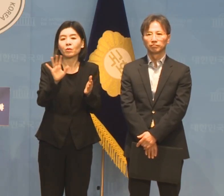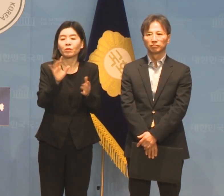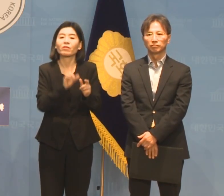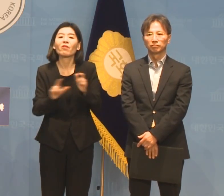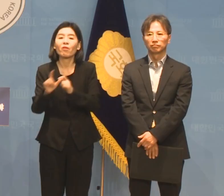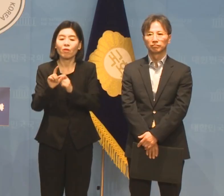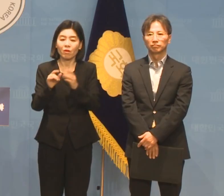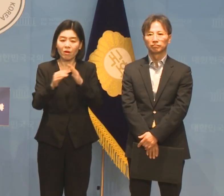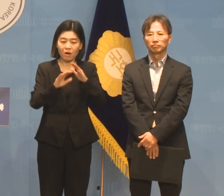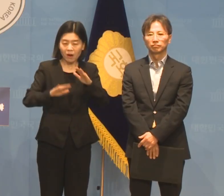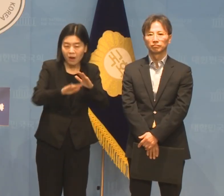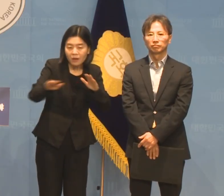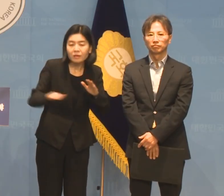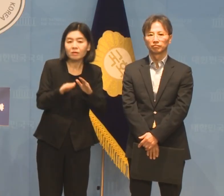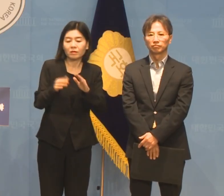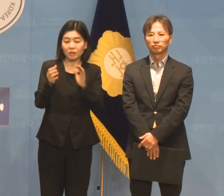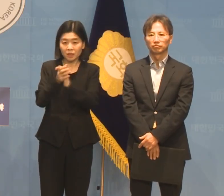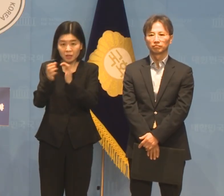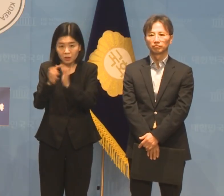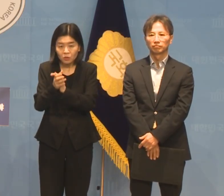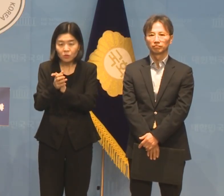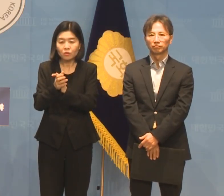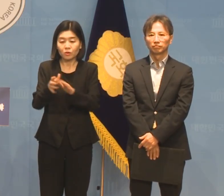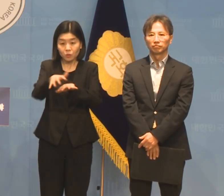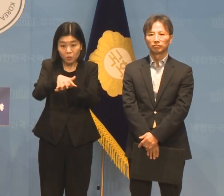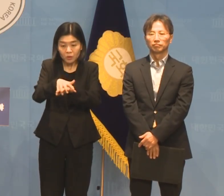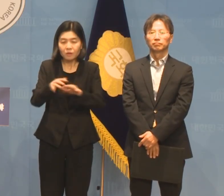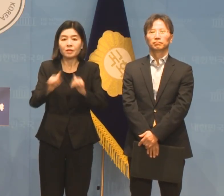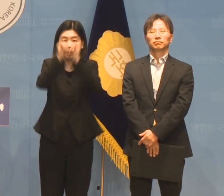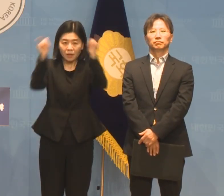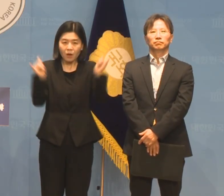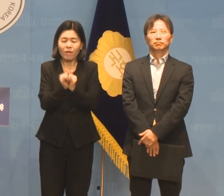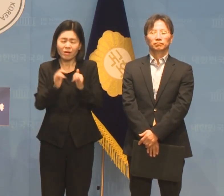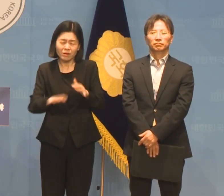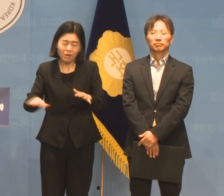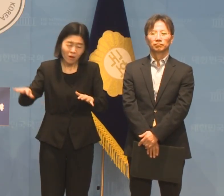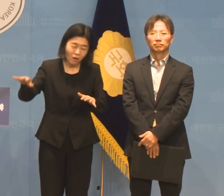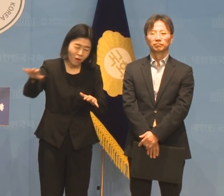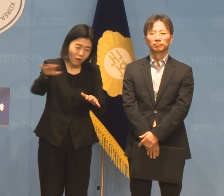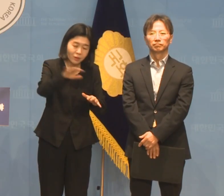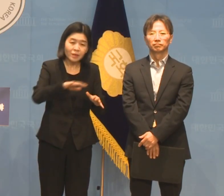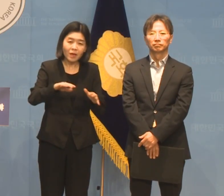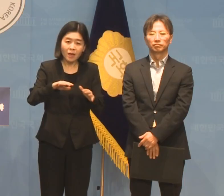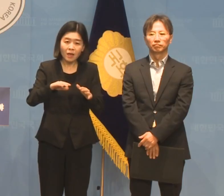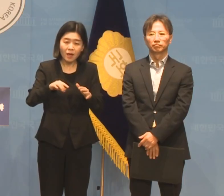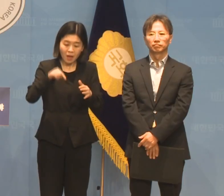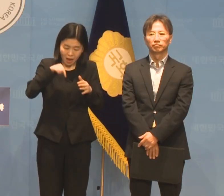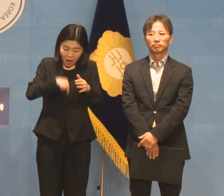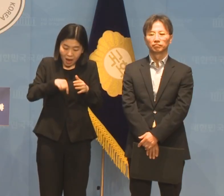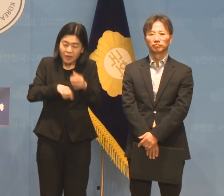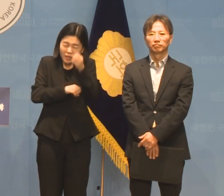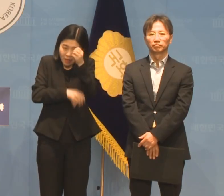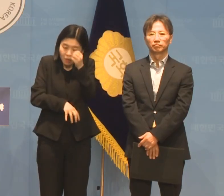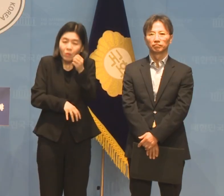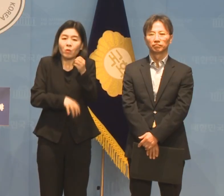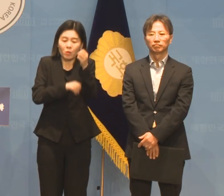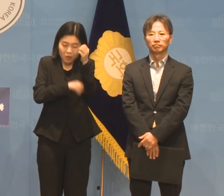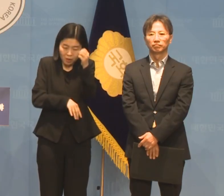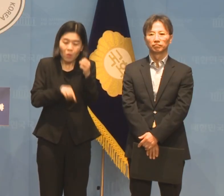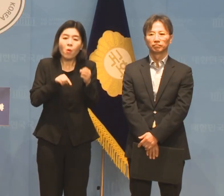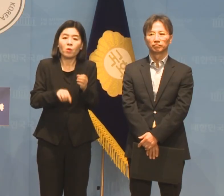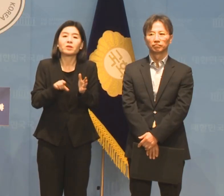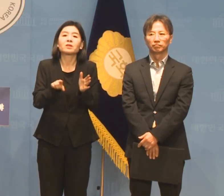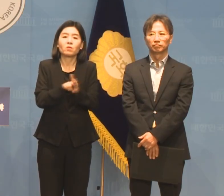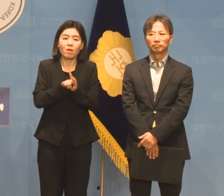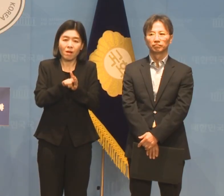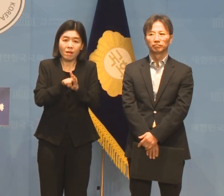친구, 조직, 나아가 사회 전체를 지탱하는 보이지 않는 뿌리입니다. 그 뿌리가